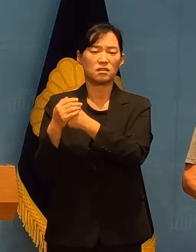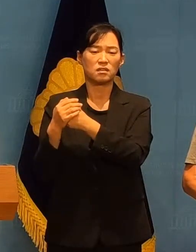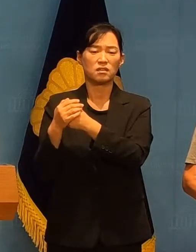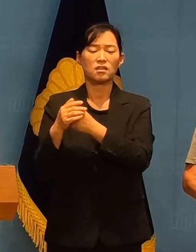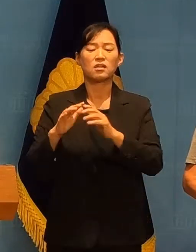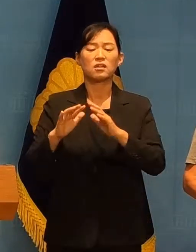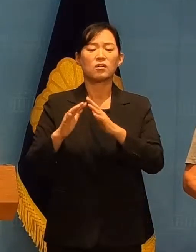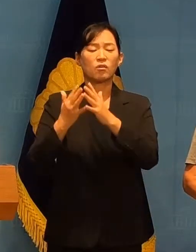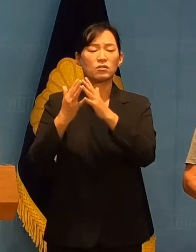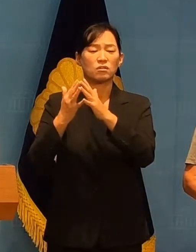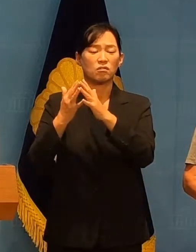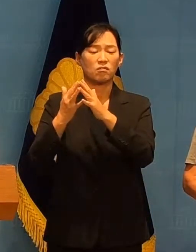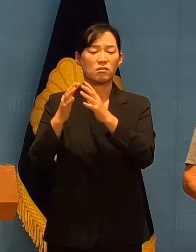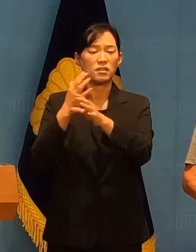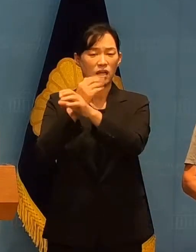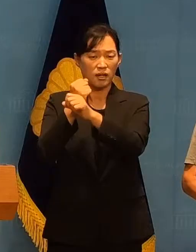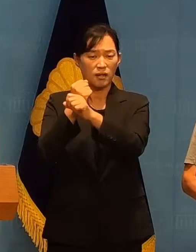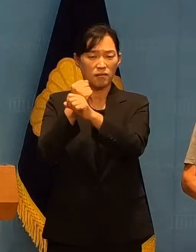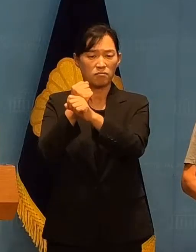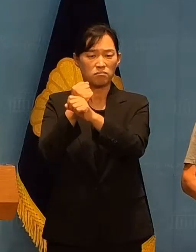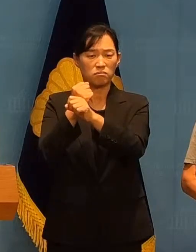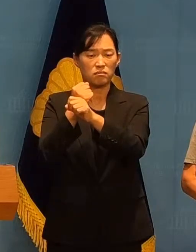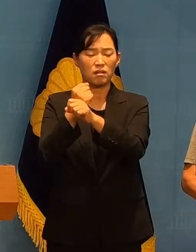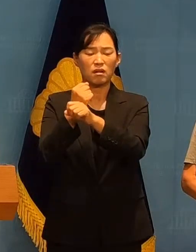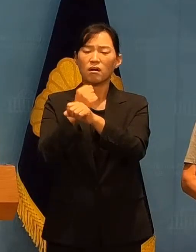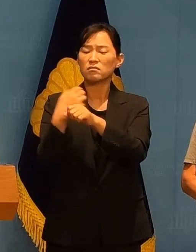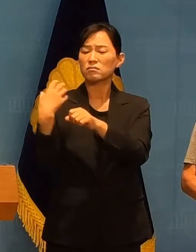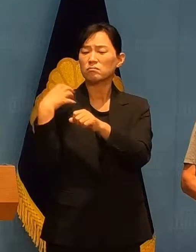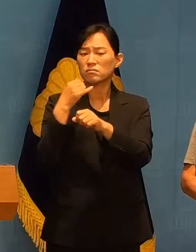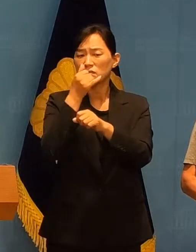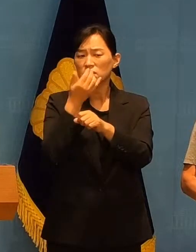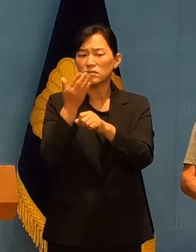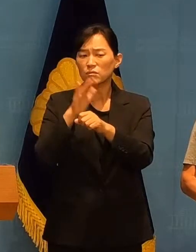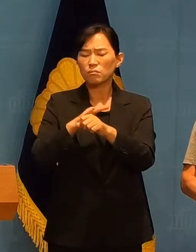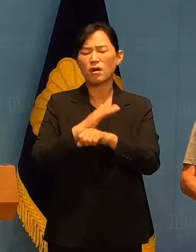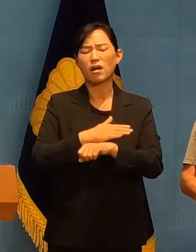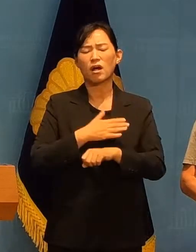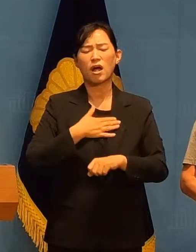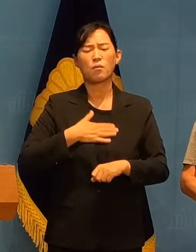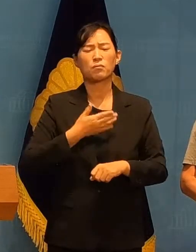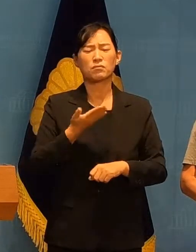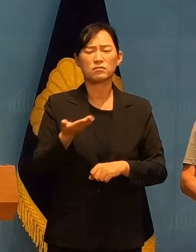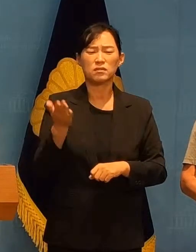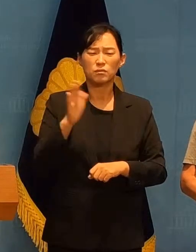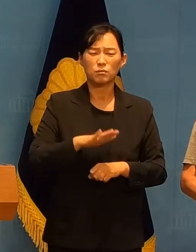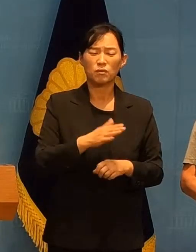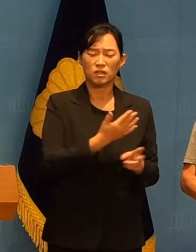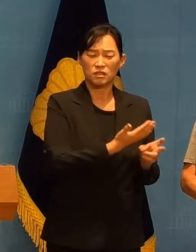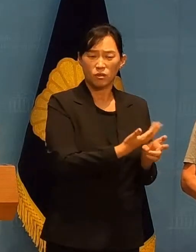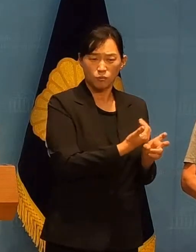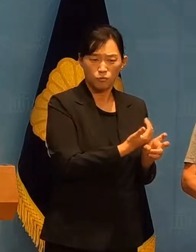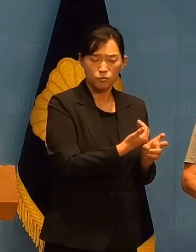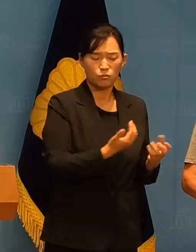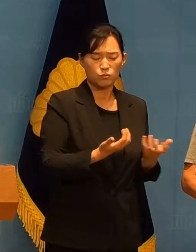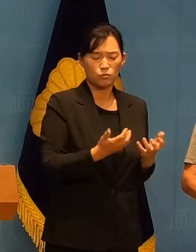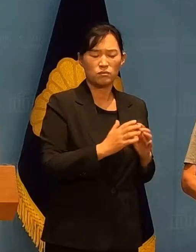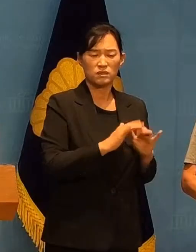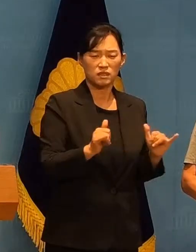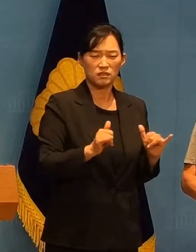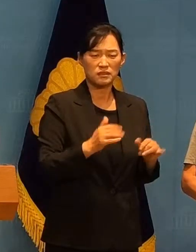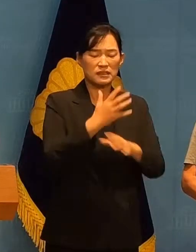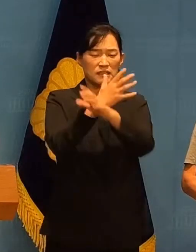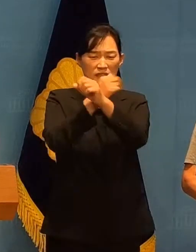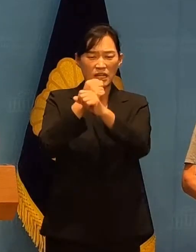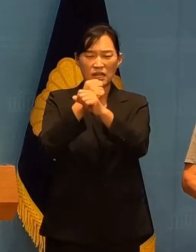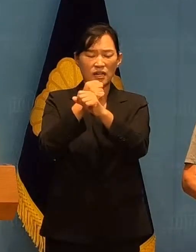건설 임대차 계약서를 작성을 해야 되는 의무가 있으면 알고 있으면서도 결국에는 덤프 노동자들은 그 계약서